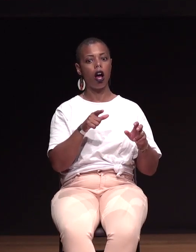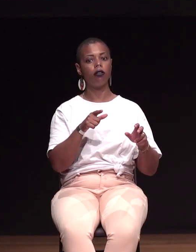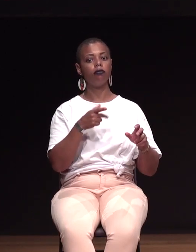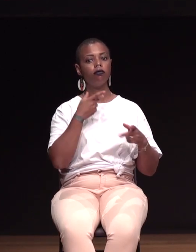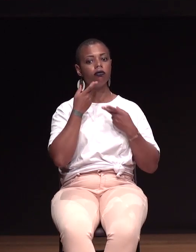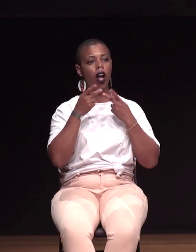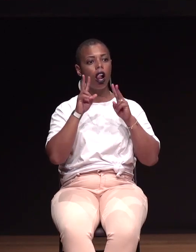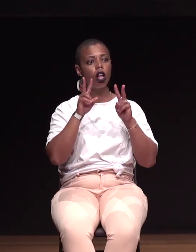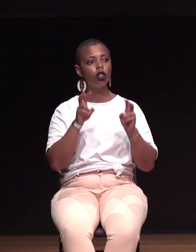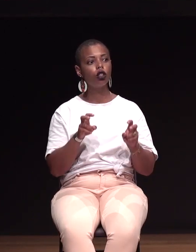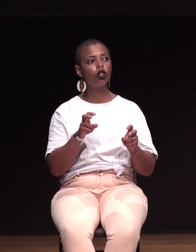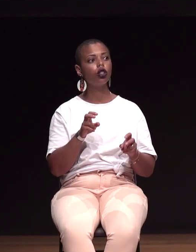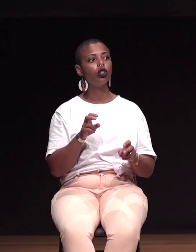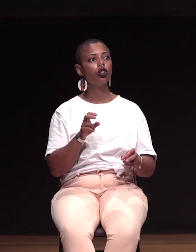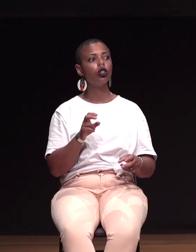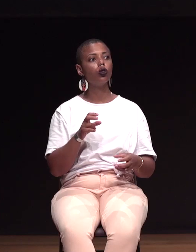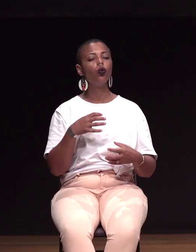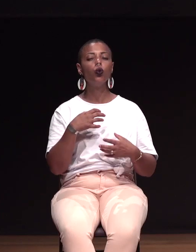muito